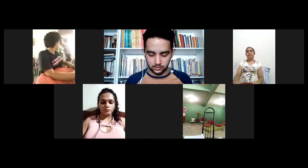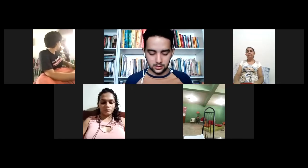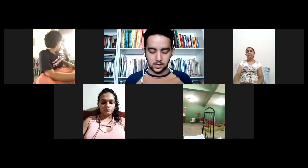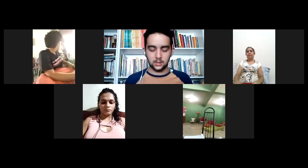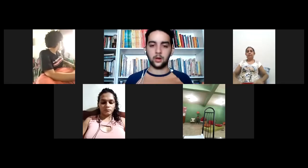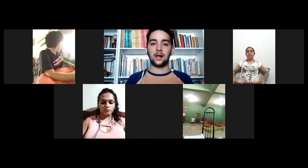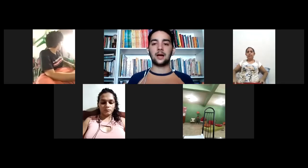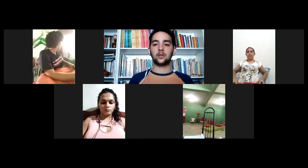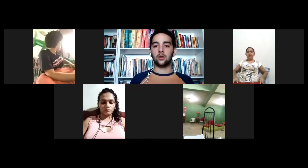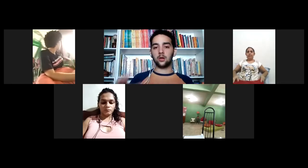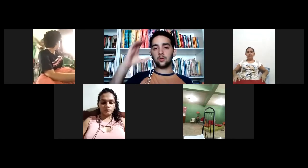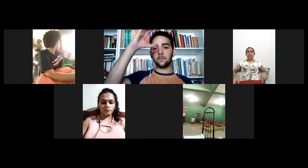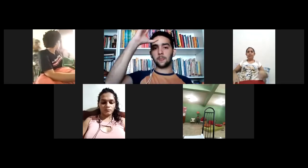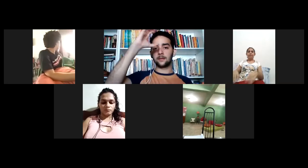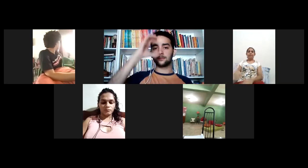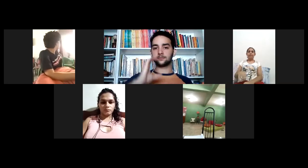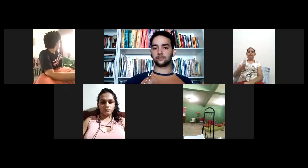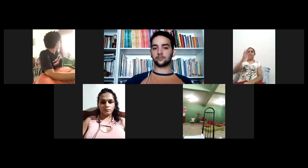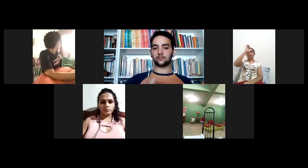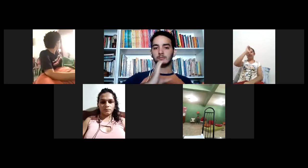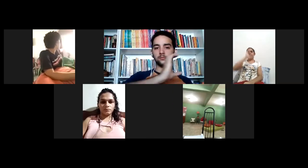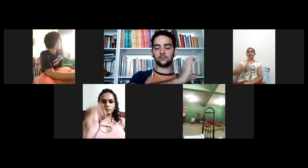sozinhos. Então, bora lá. Católico,